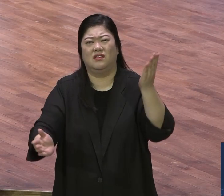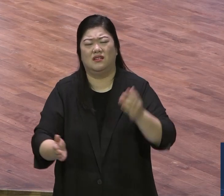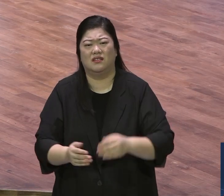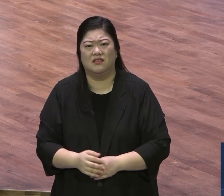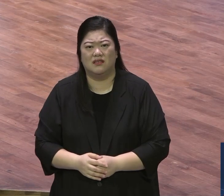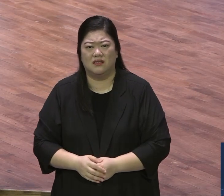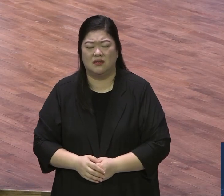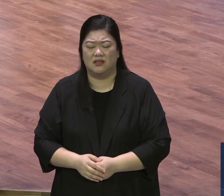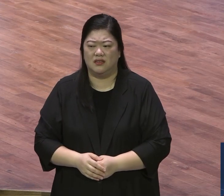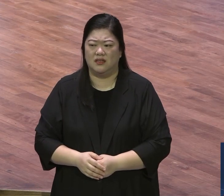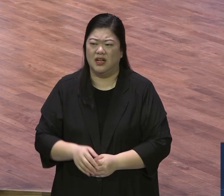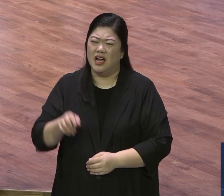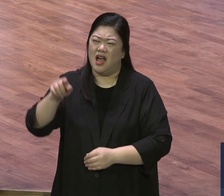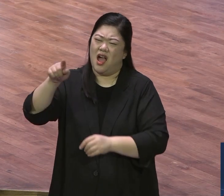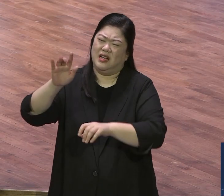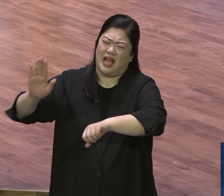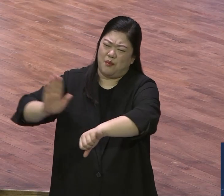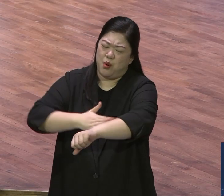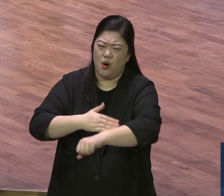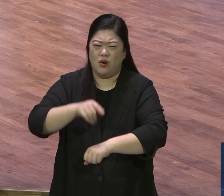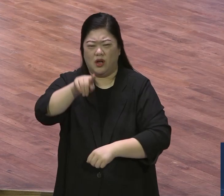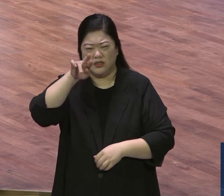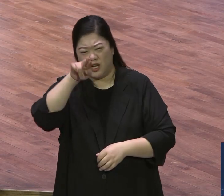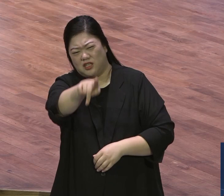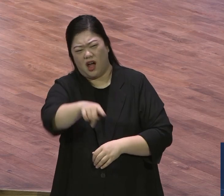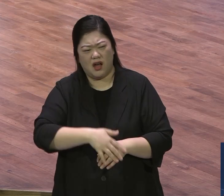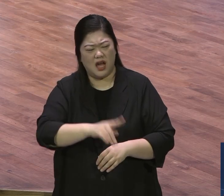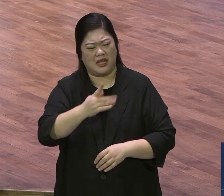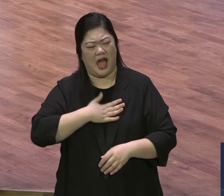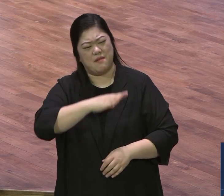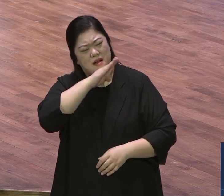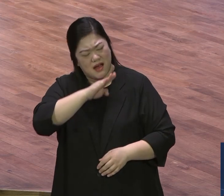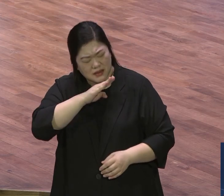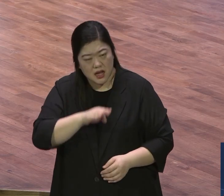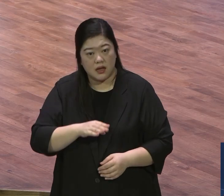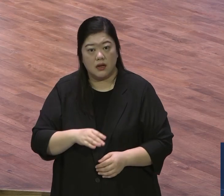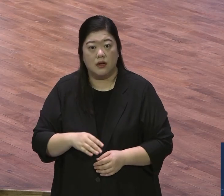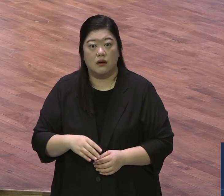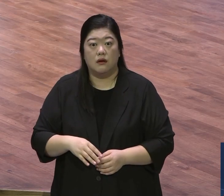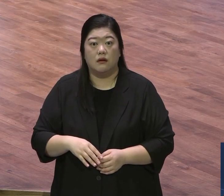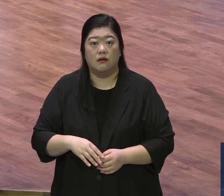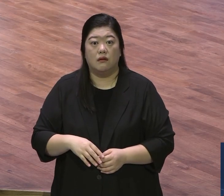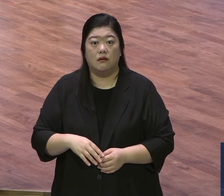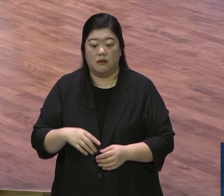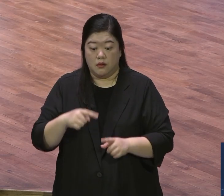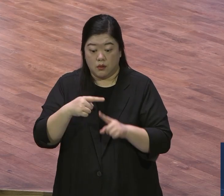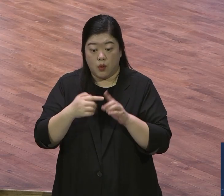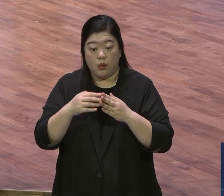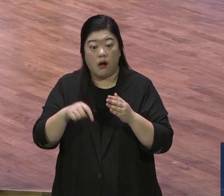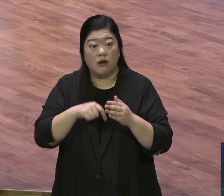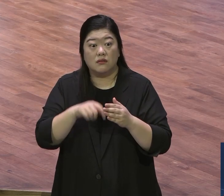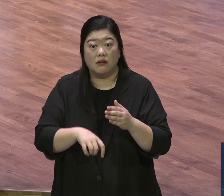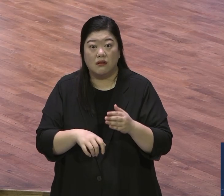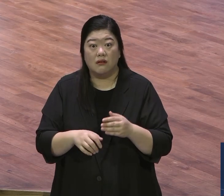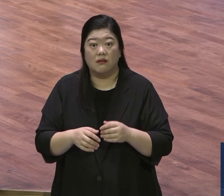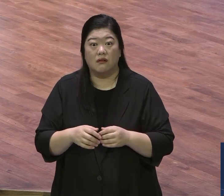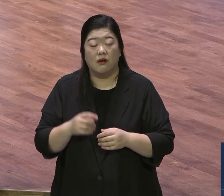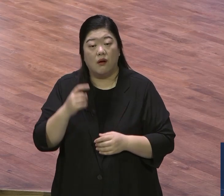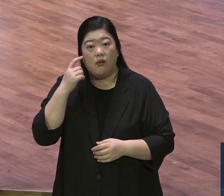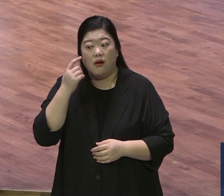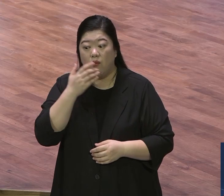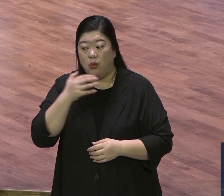서로 갈등하고 싸우고 분장하고 자리 싸움하고 힘 싸움하고 그건 세상 종교들 하는 거예요.